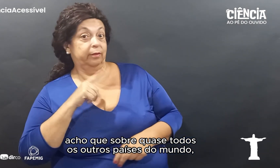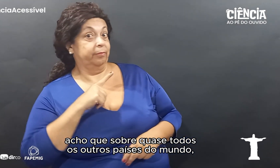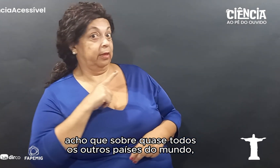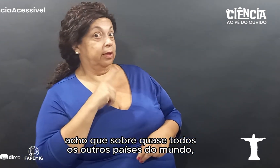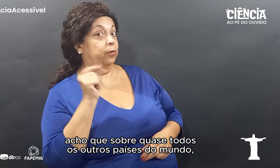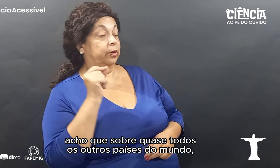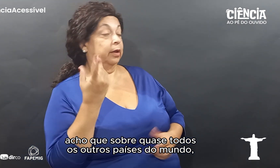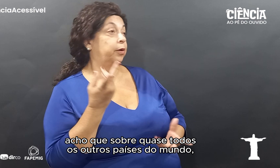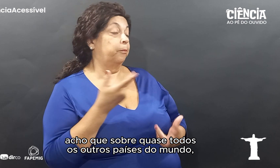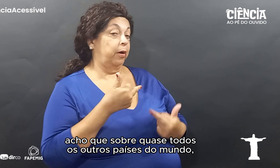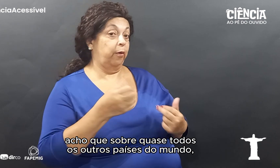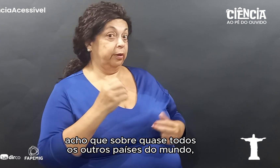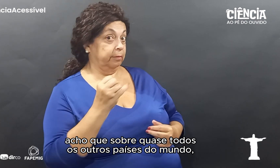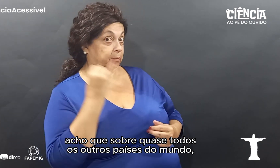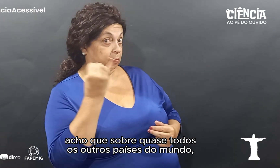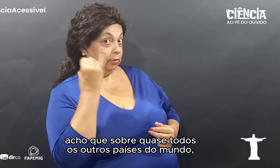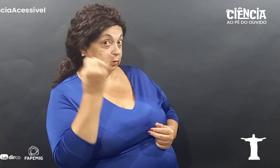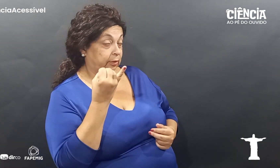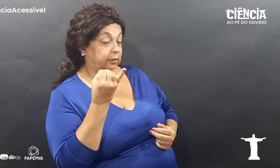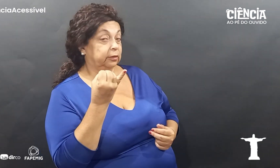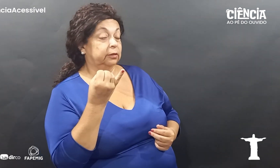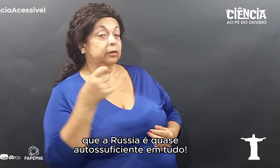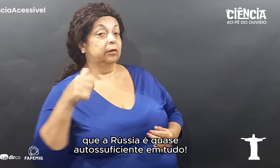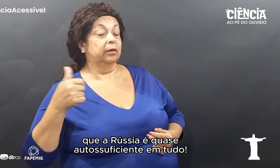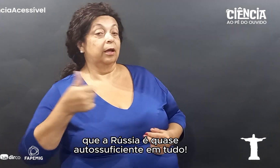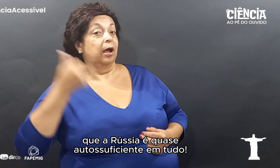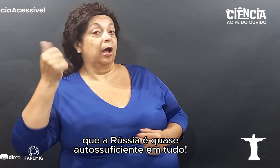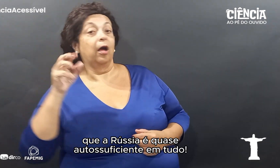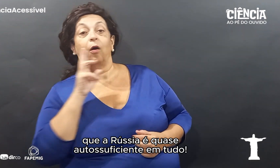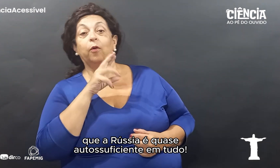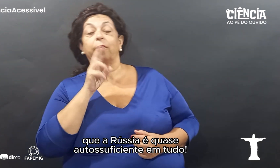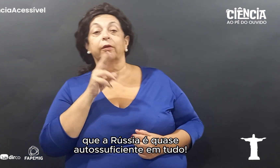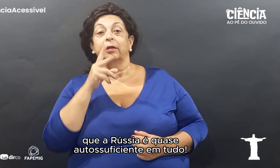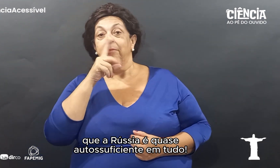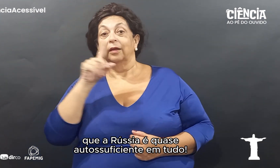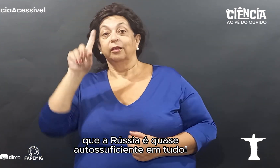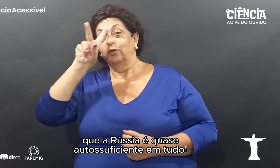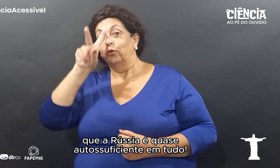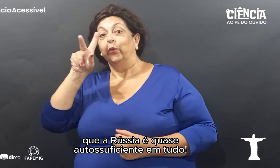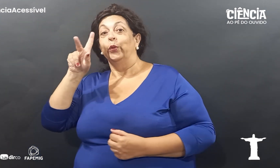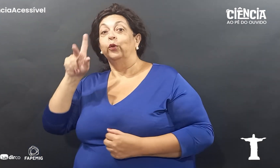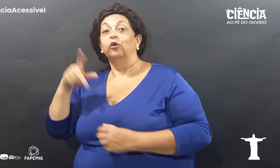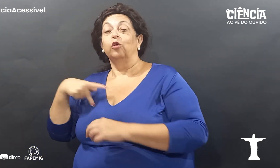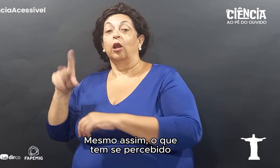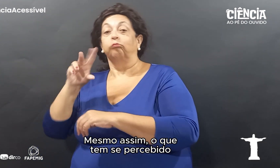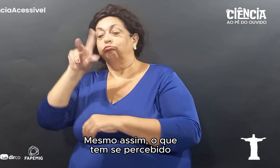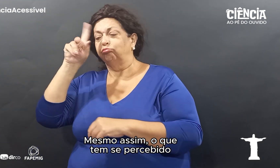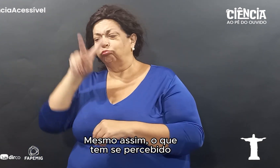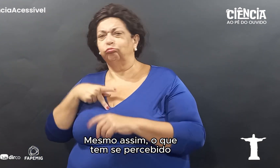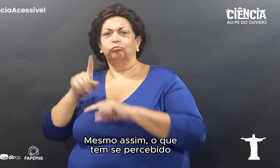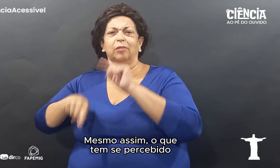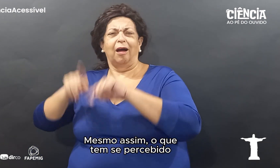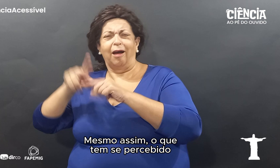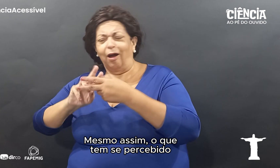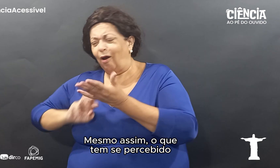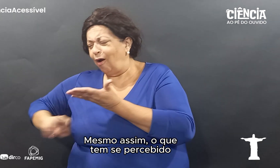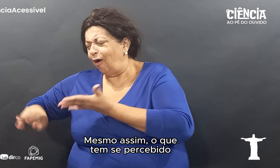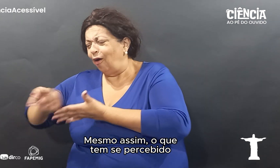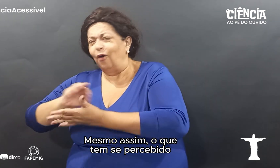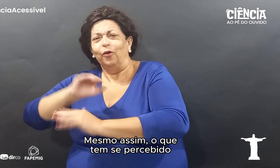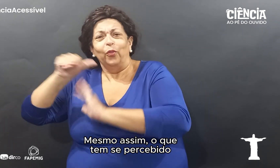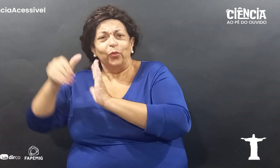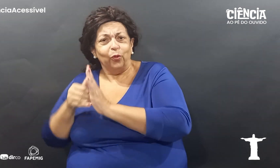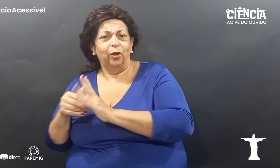que sobre quase todos os outros países do mundo, que a Rússia ela é quase autossuficiente em tudo. Mesmo assim, o que tem